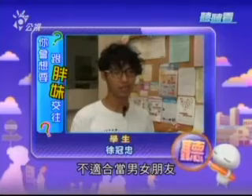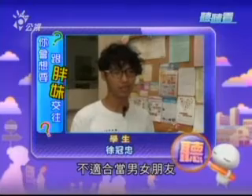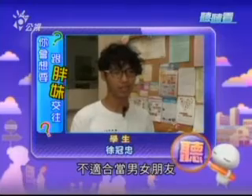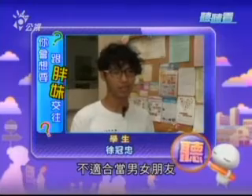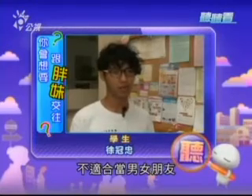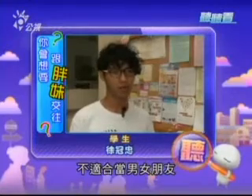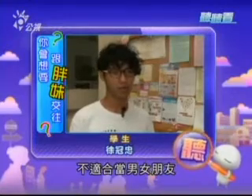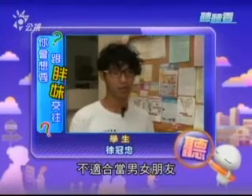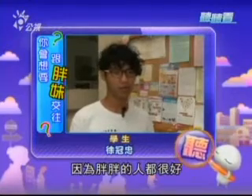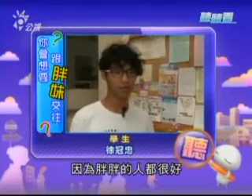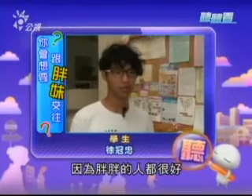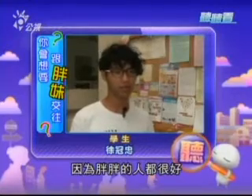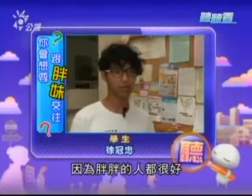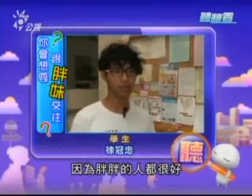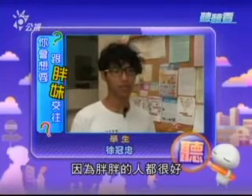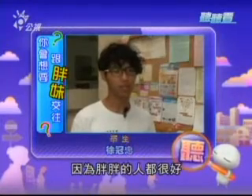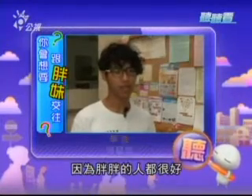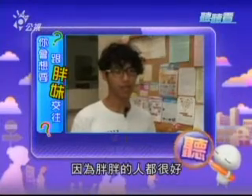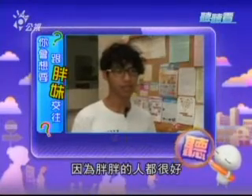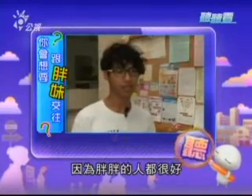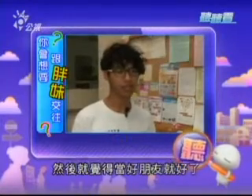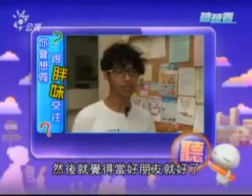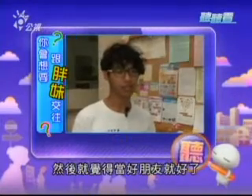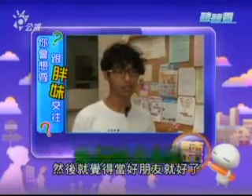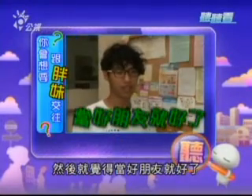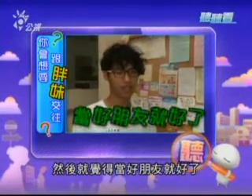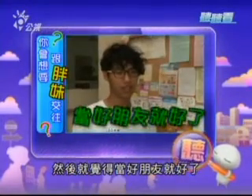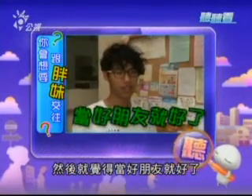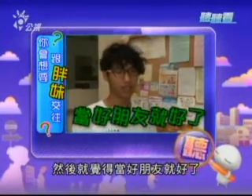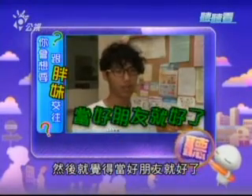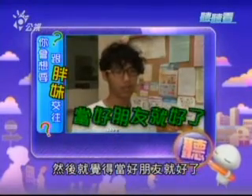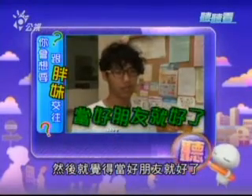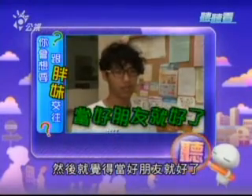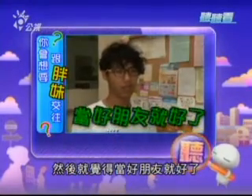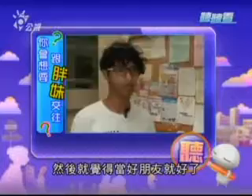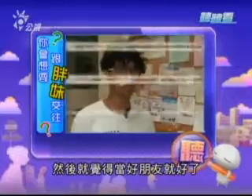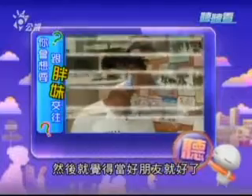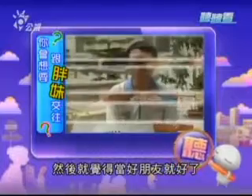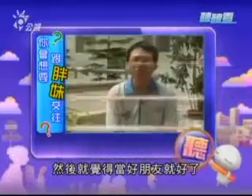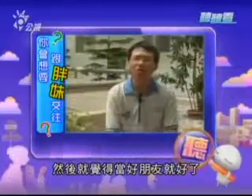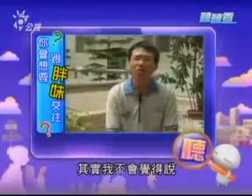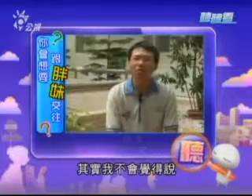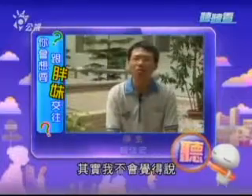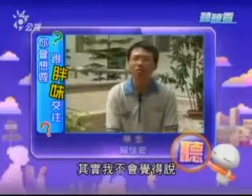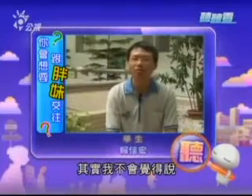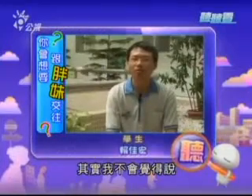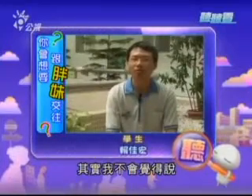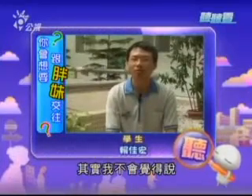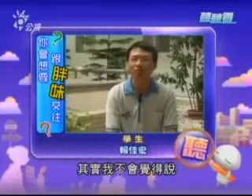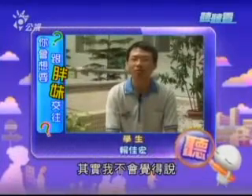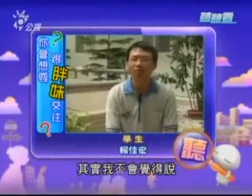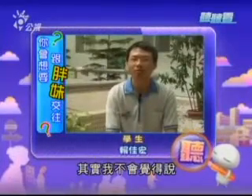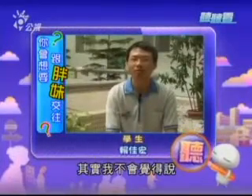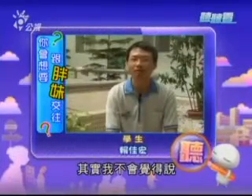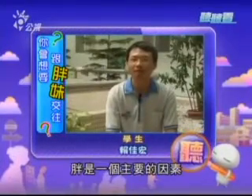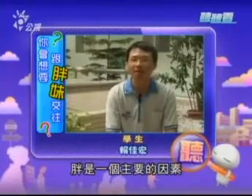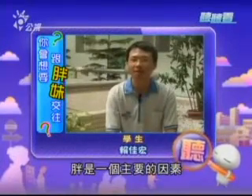当男女朋友，因为胖妹的人都很好，然后就觉得当好朋友就好了。 其实我不会觉得说胖是一